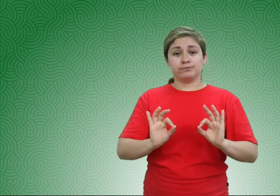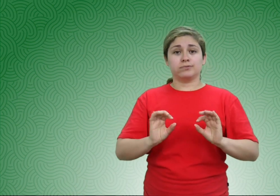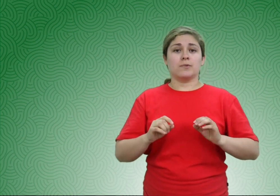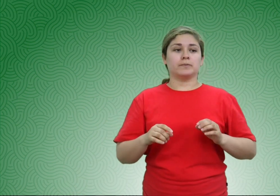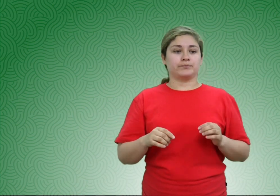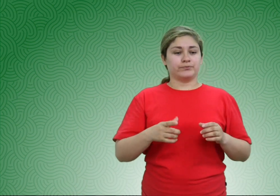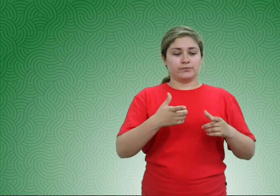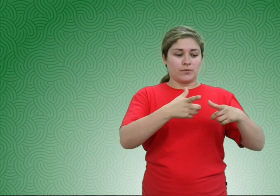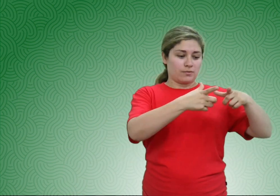atamos.